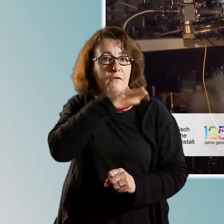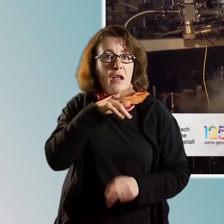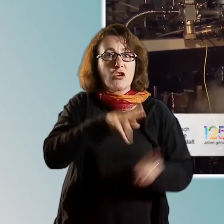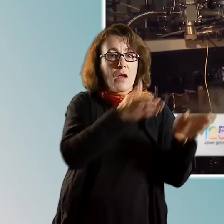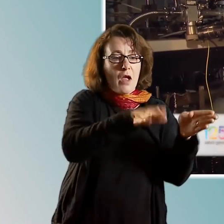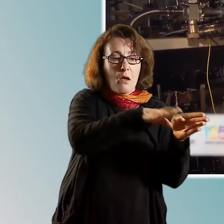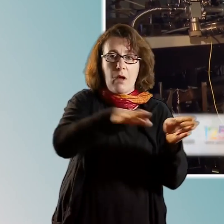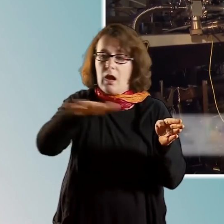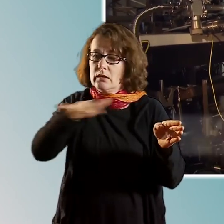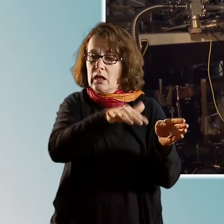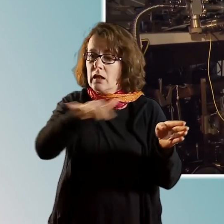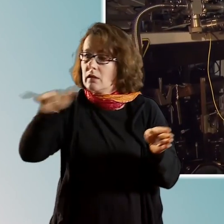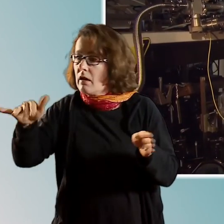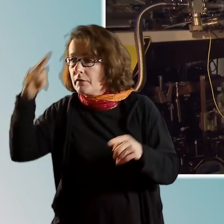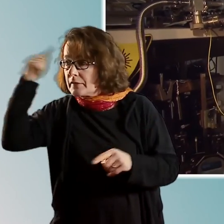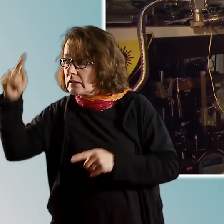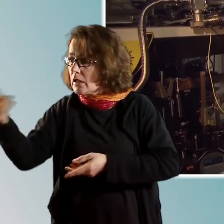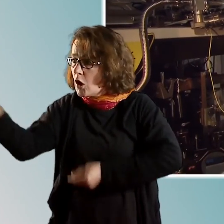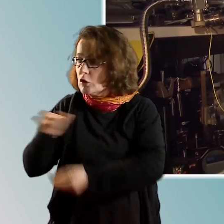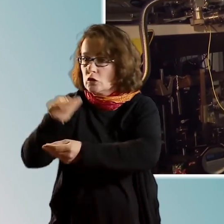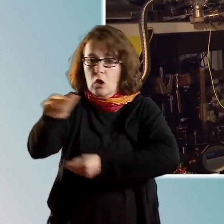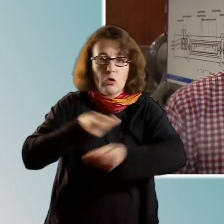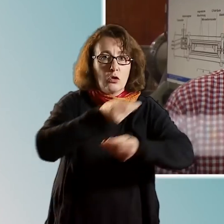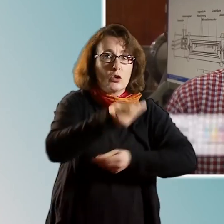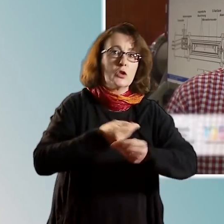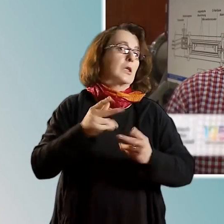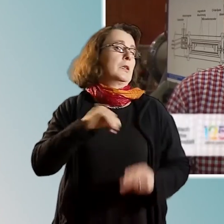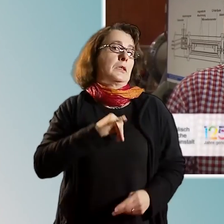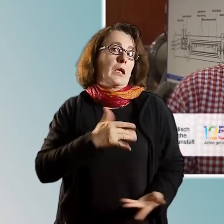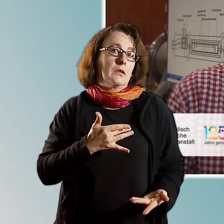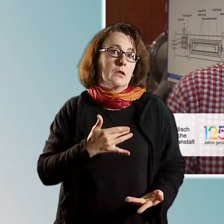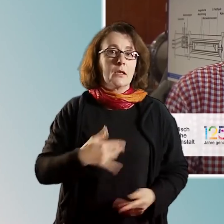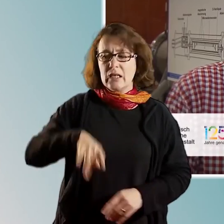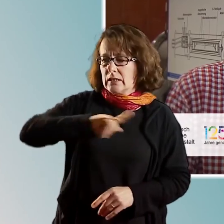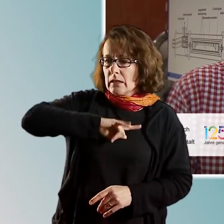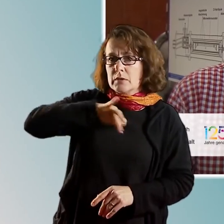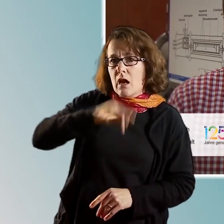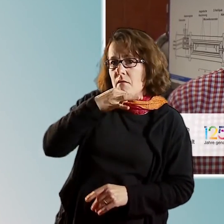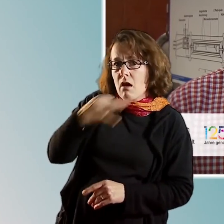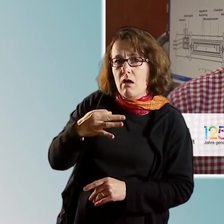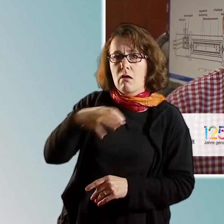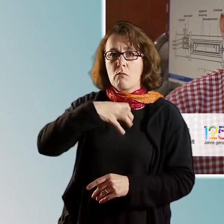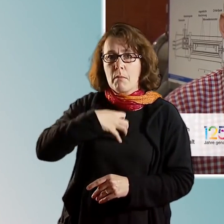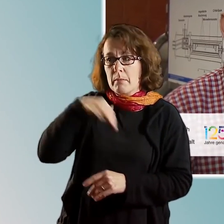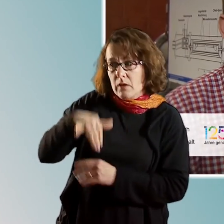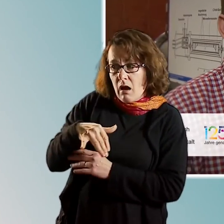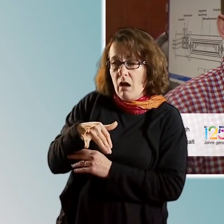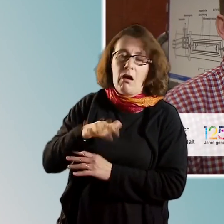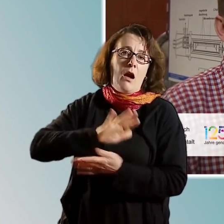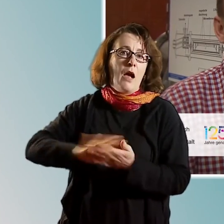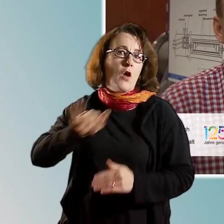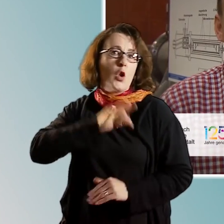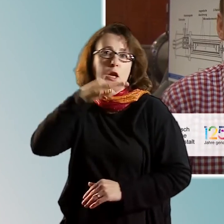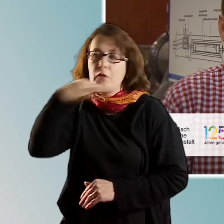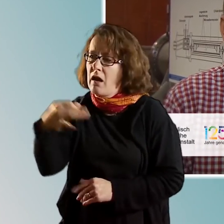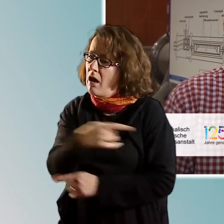verschiedenen Fachbereichen Fachkenntnisse herzubekommen. Wenn man eine Frage oder ein Problem hat, man braucht die Kollegen nur zu fragen. Sie